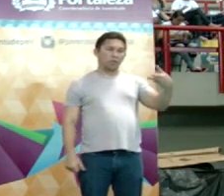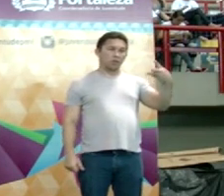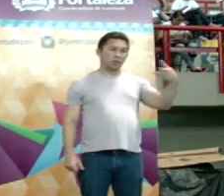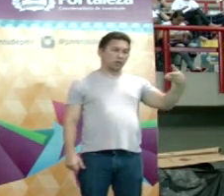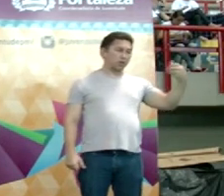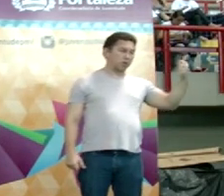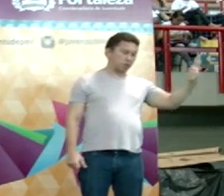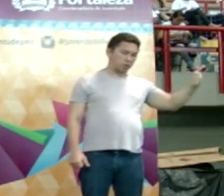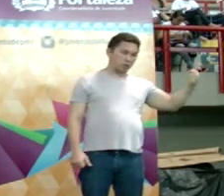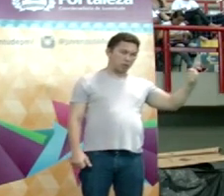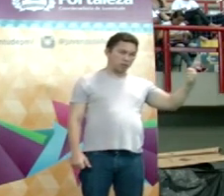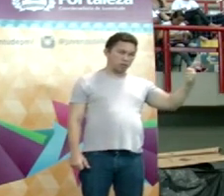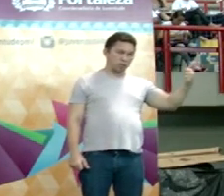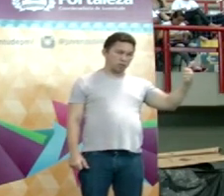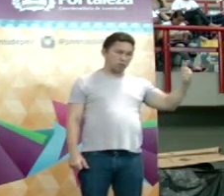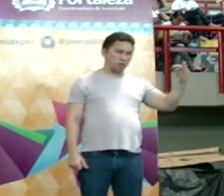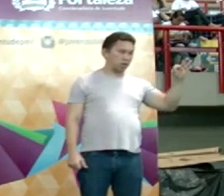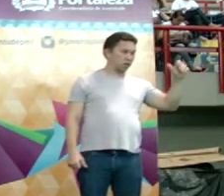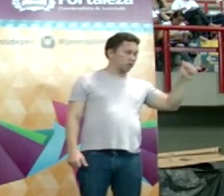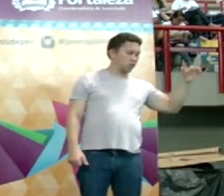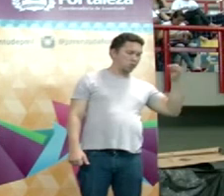331 bilhões de xícaras,